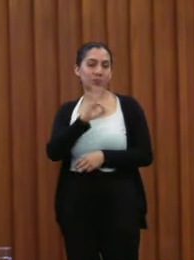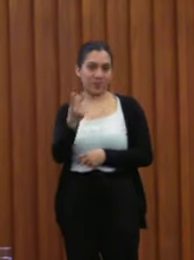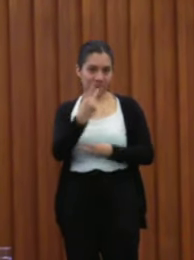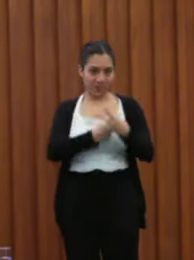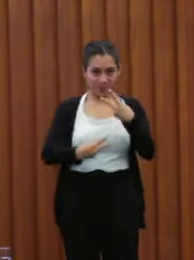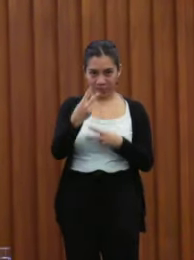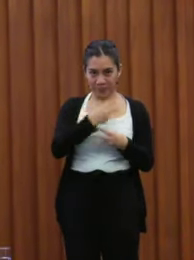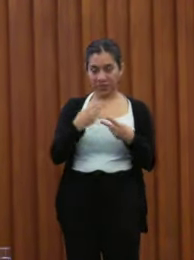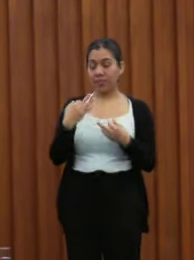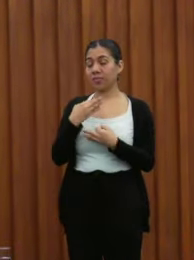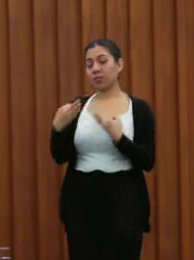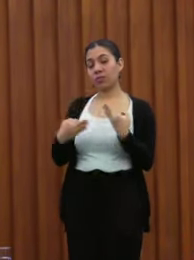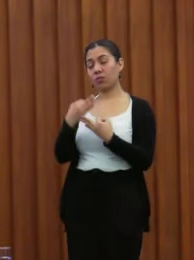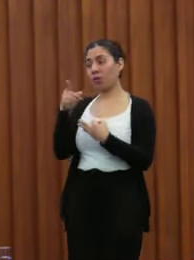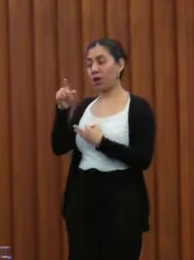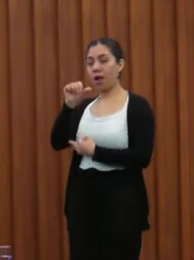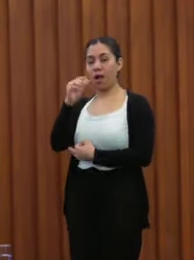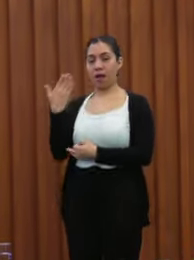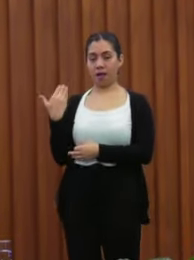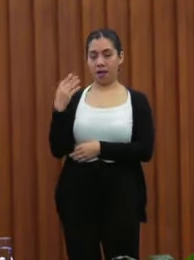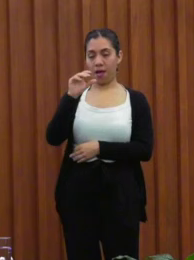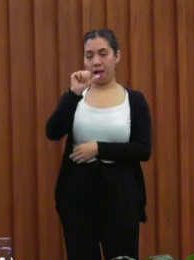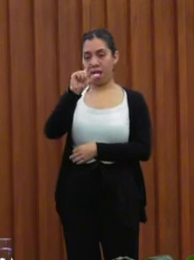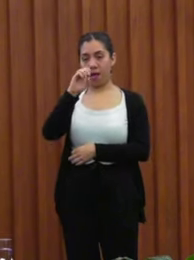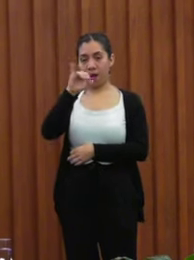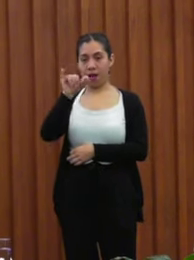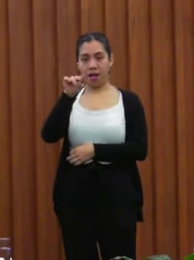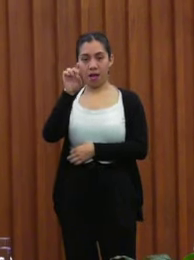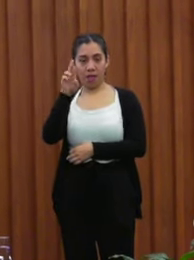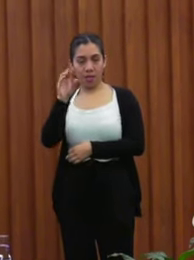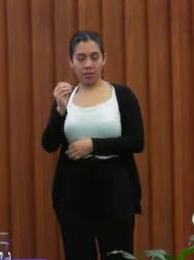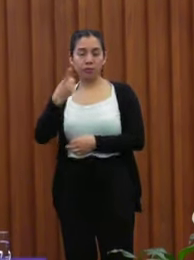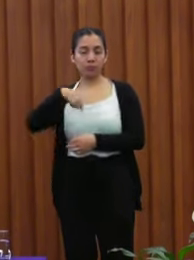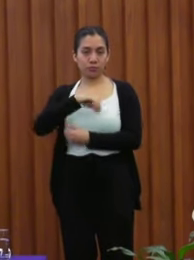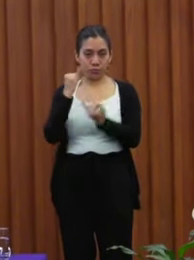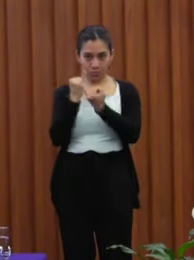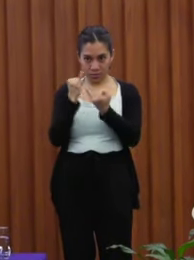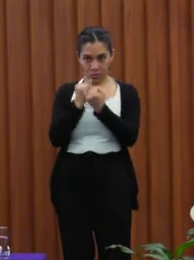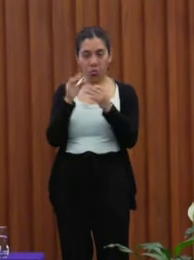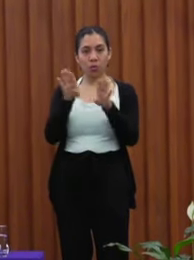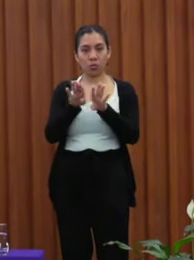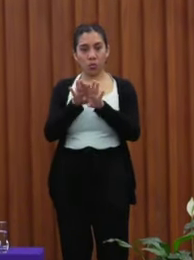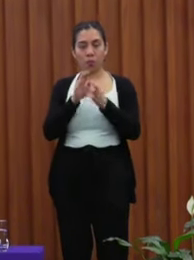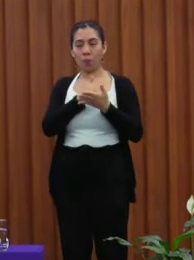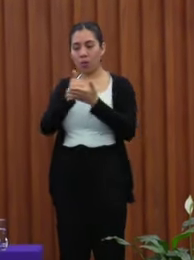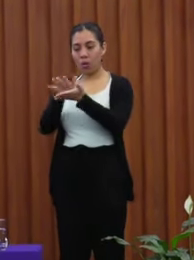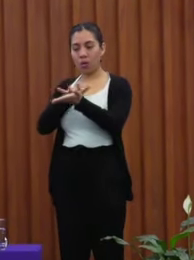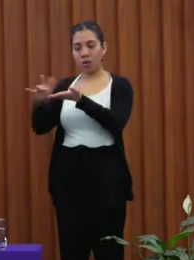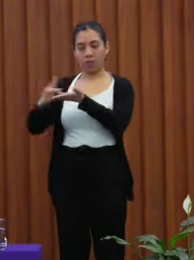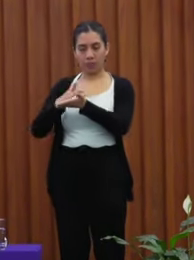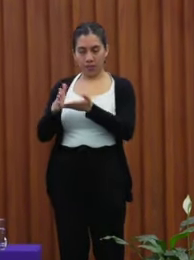platicó Alejandro, nosotros acompañamos ese trabajo a través de la construcción de una plataforma digital que les vamos a